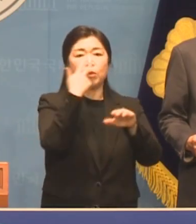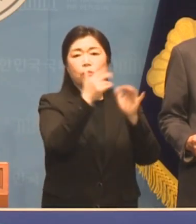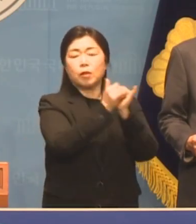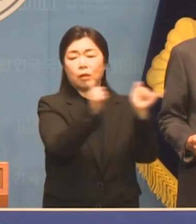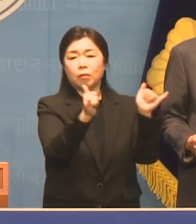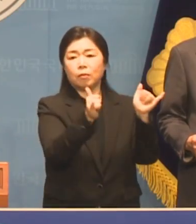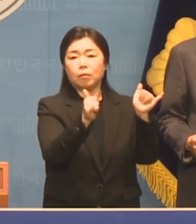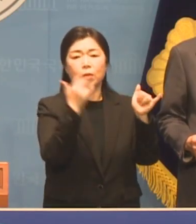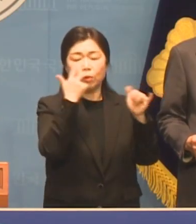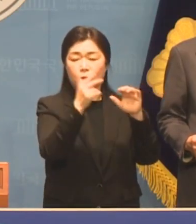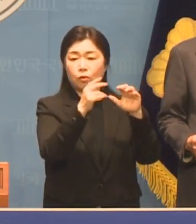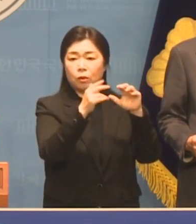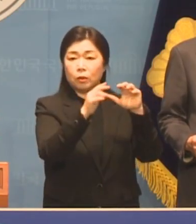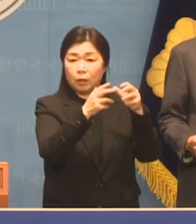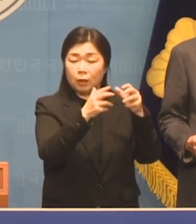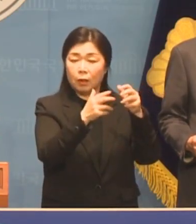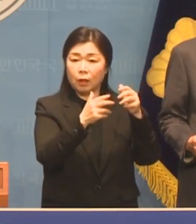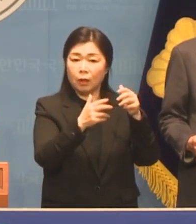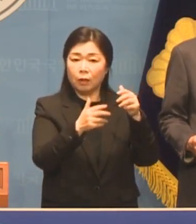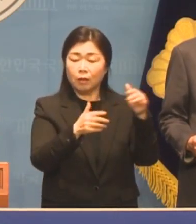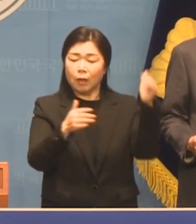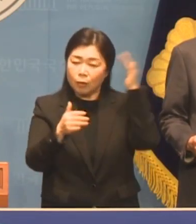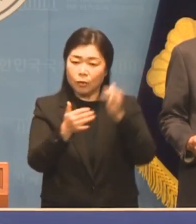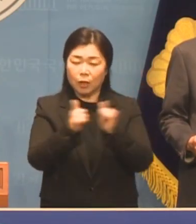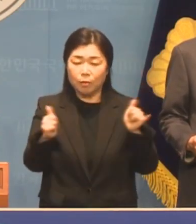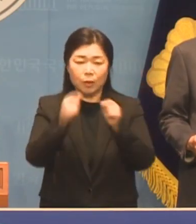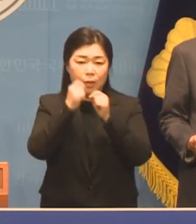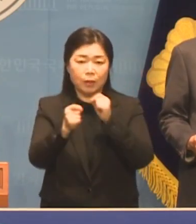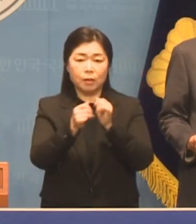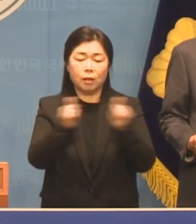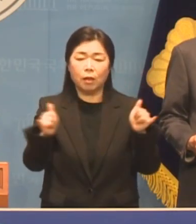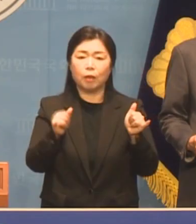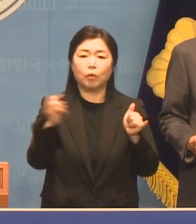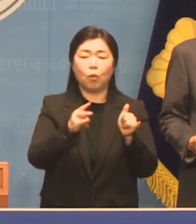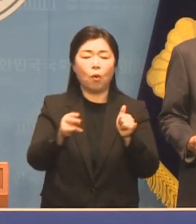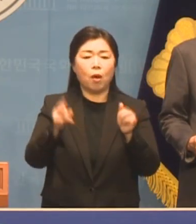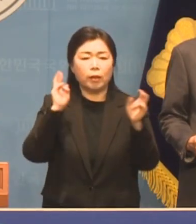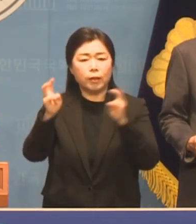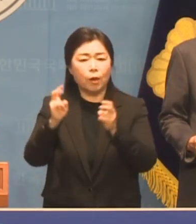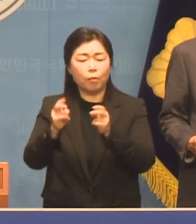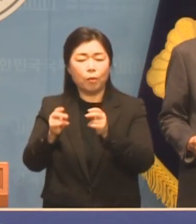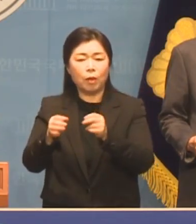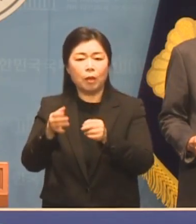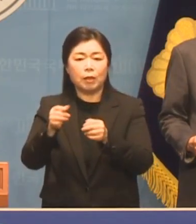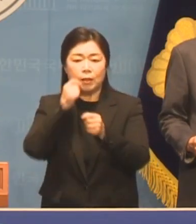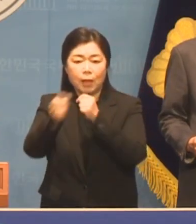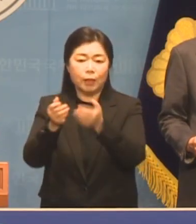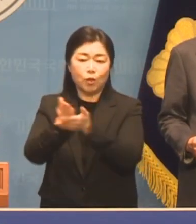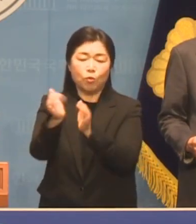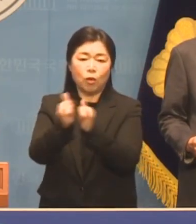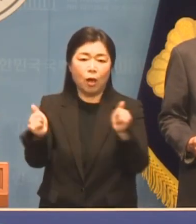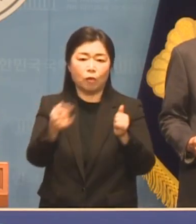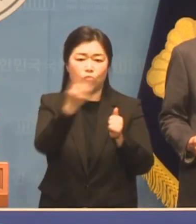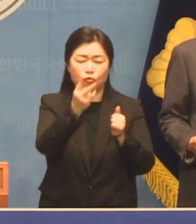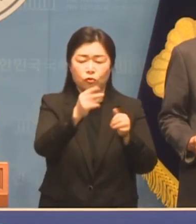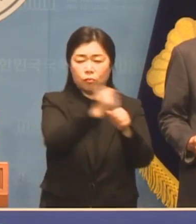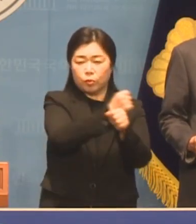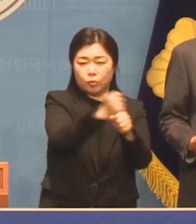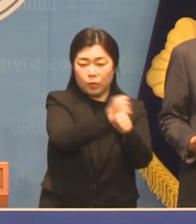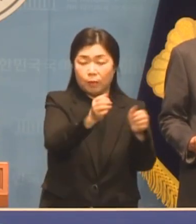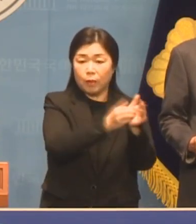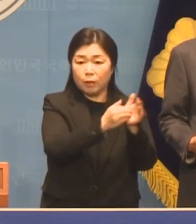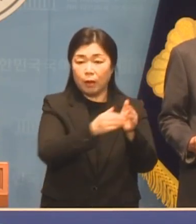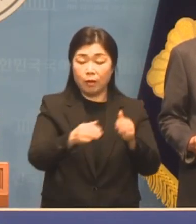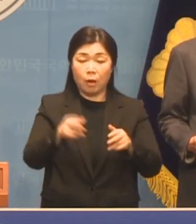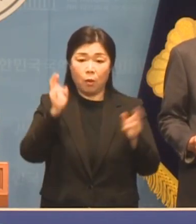사기범 배모 씨 자매와 기업 문서 관리자인 박모 씨와 공모하여 회사의 중요 자산인